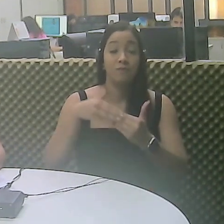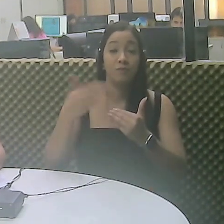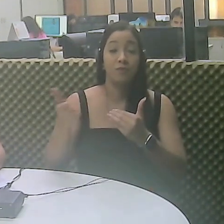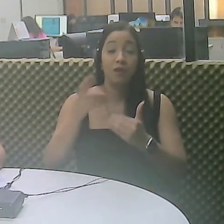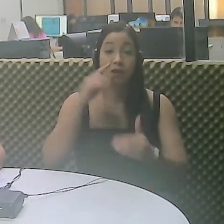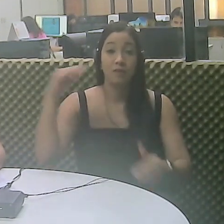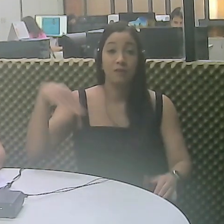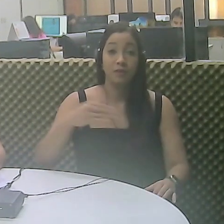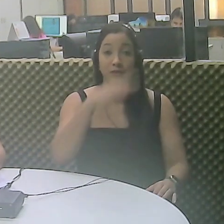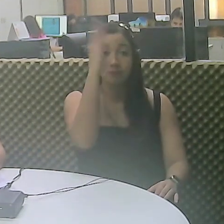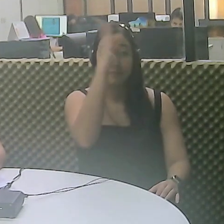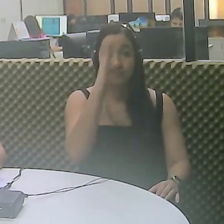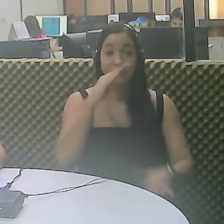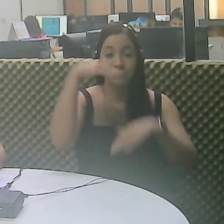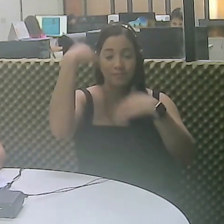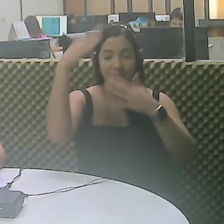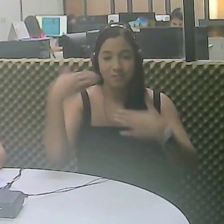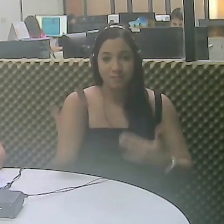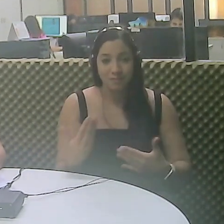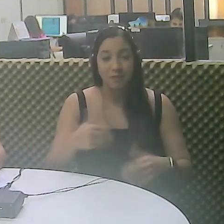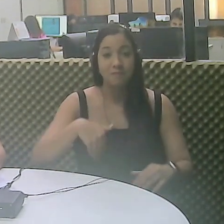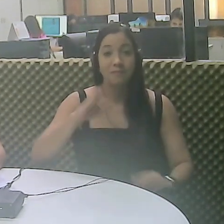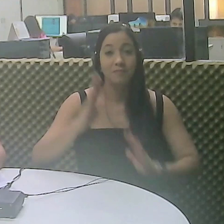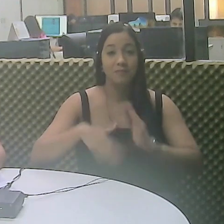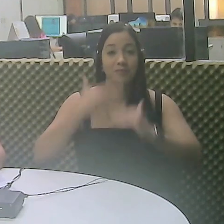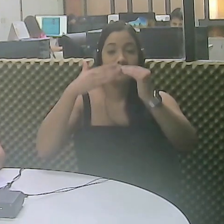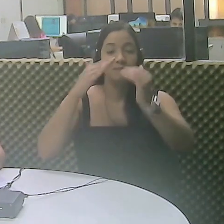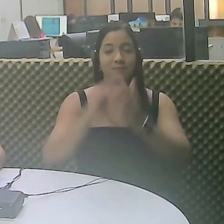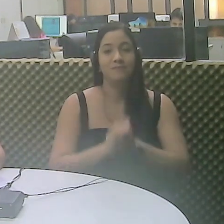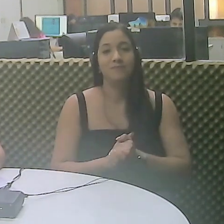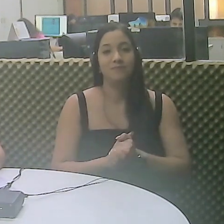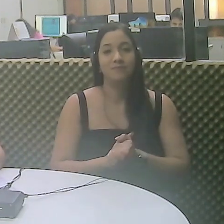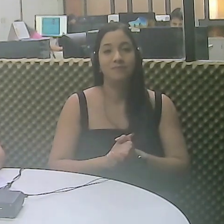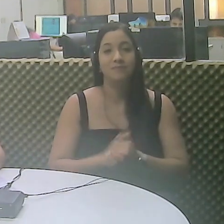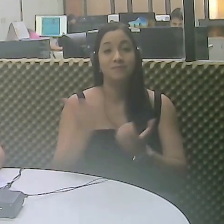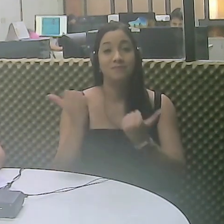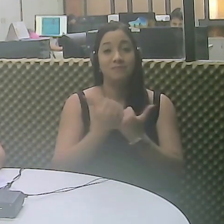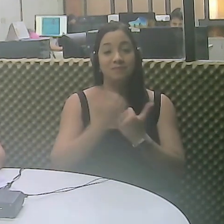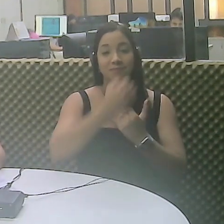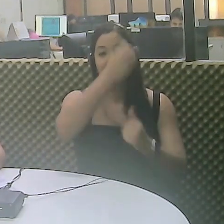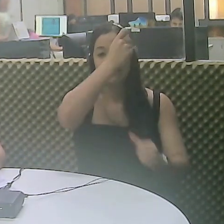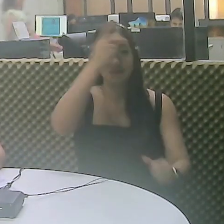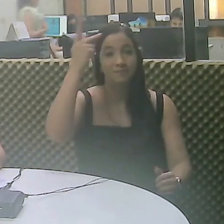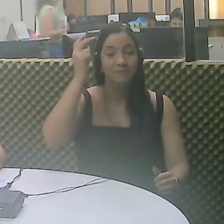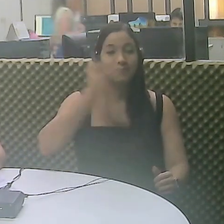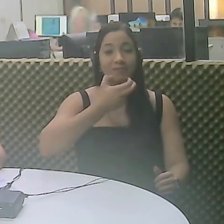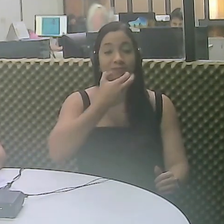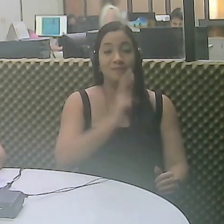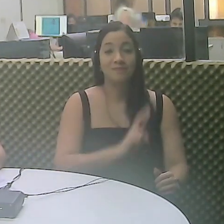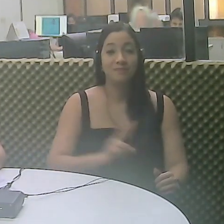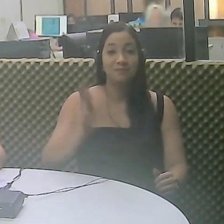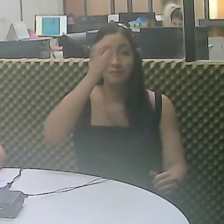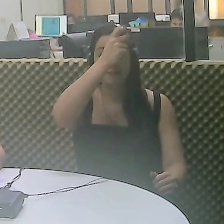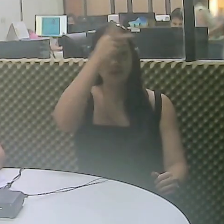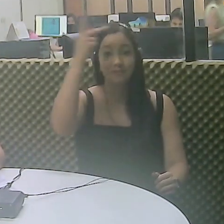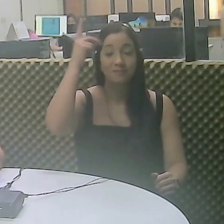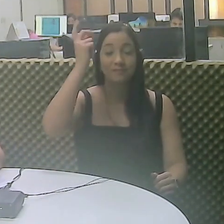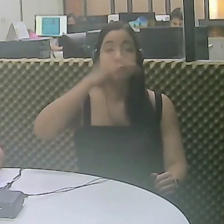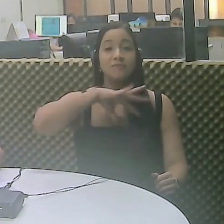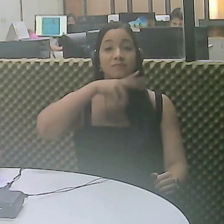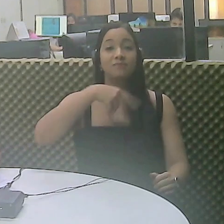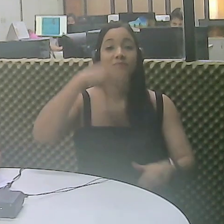brasileiro foi homenageada na categoria Mais Desenvolvimento. O vice-prefeito Paulo Sérgio representou o prefeito Delmo Leão